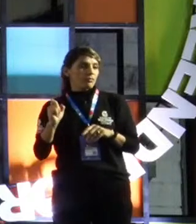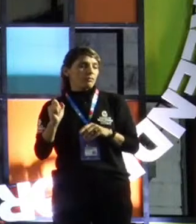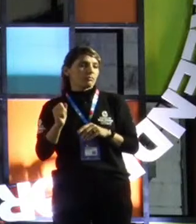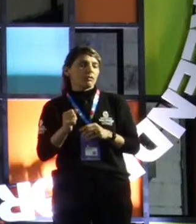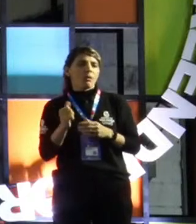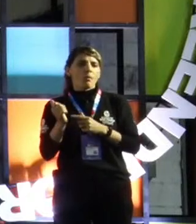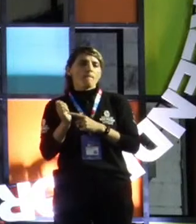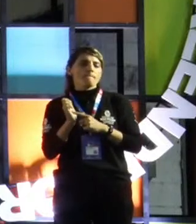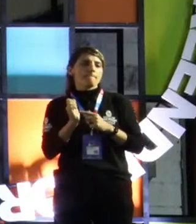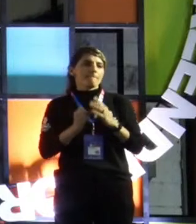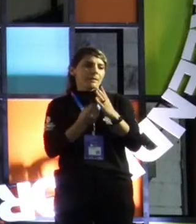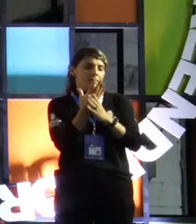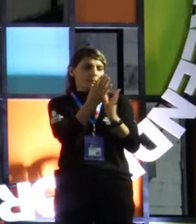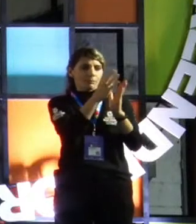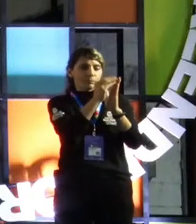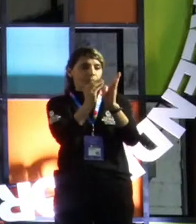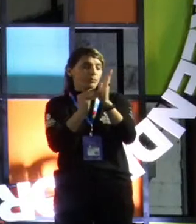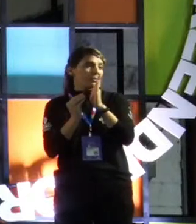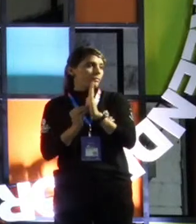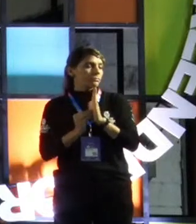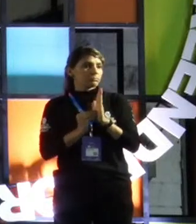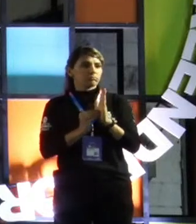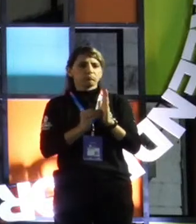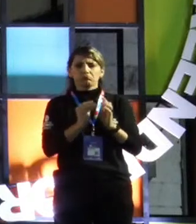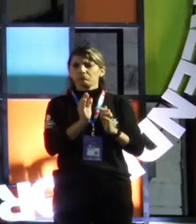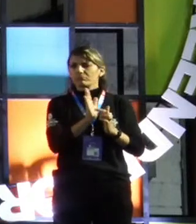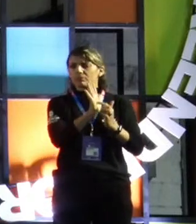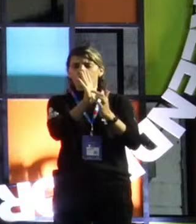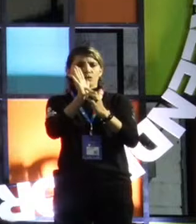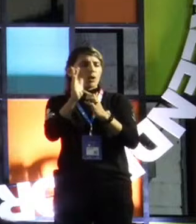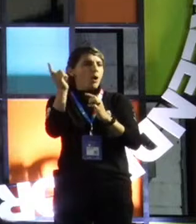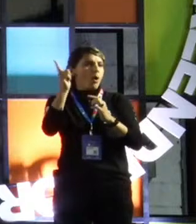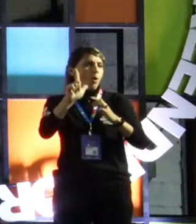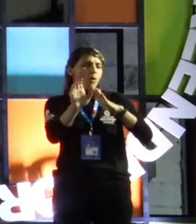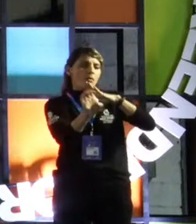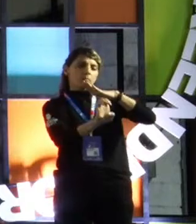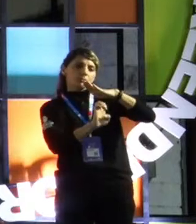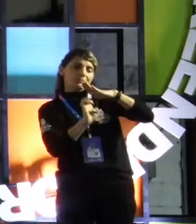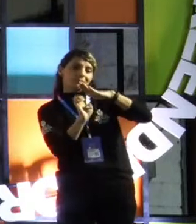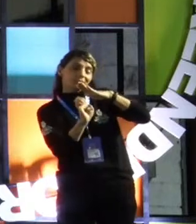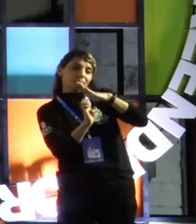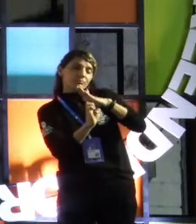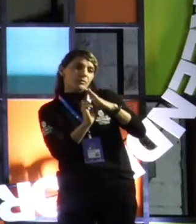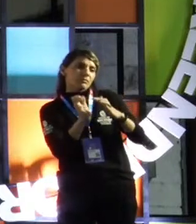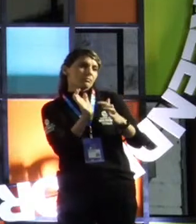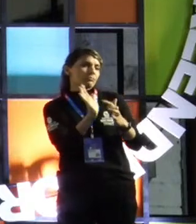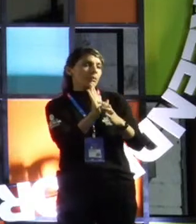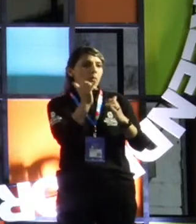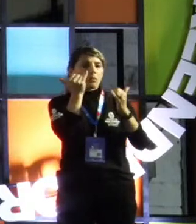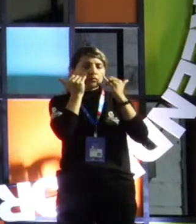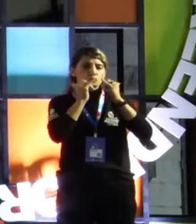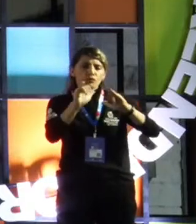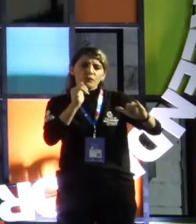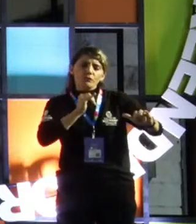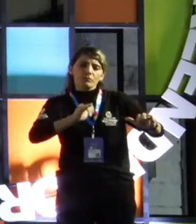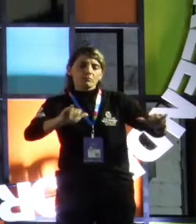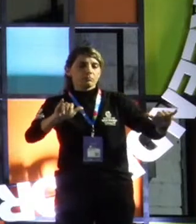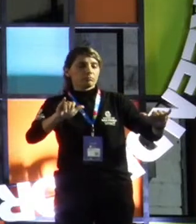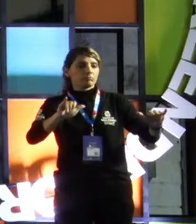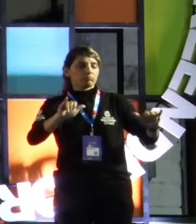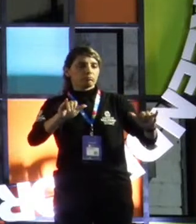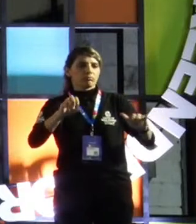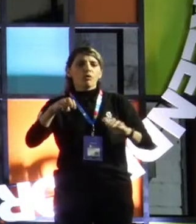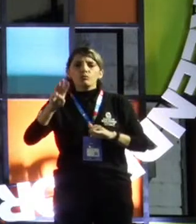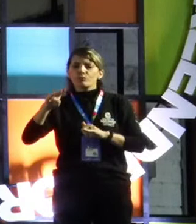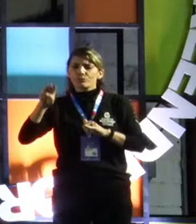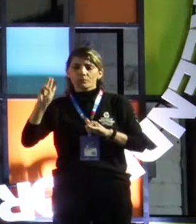sua de um site, que vai ter lá banners de outras empresas anunciando no teu site e você vai monetizar o teu site. Então essa é uma